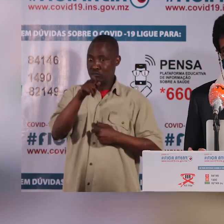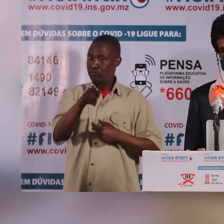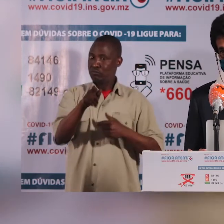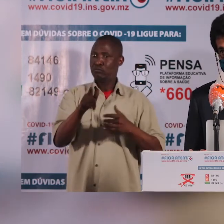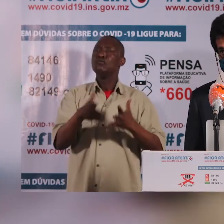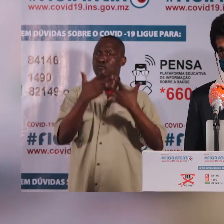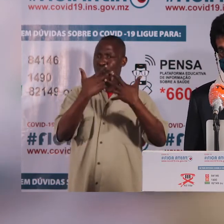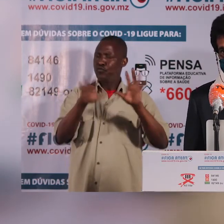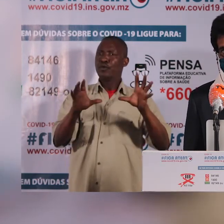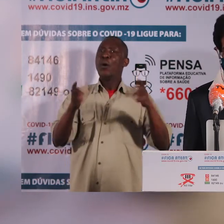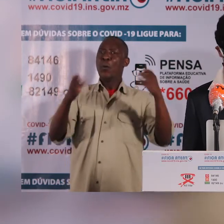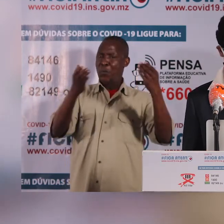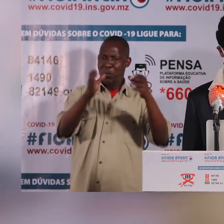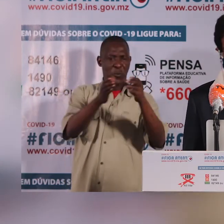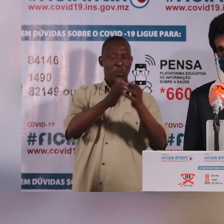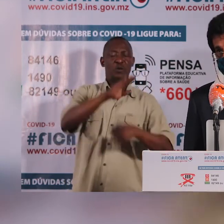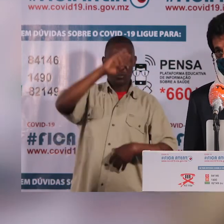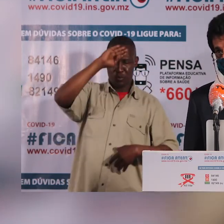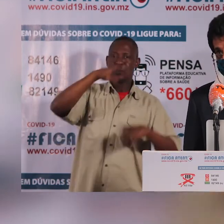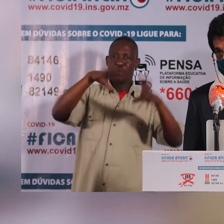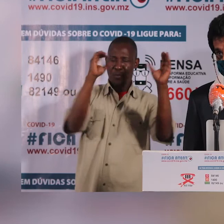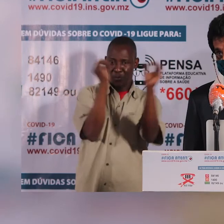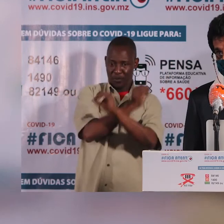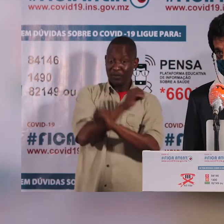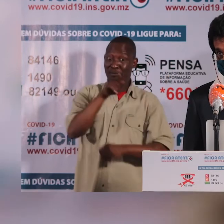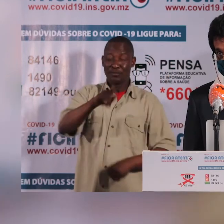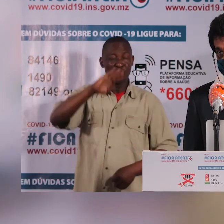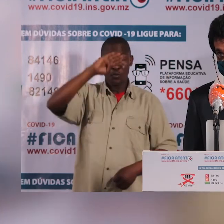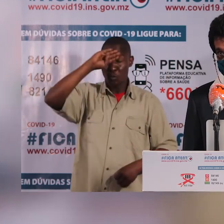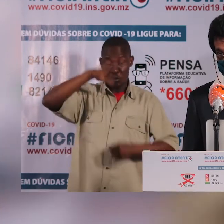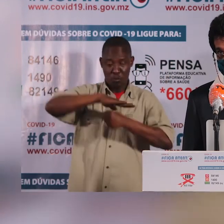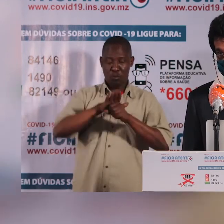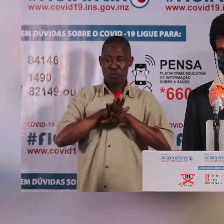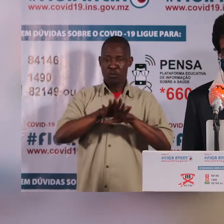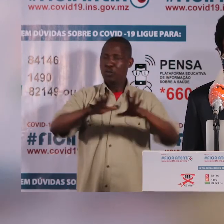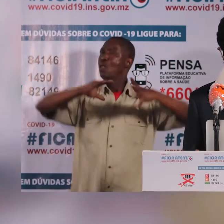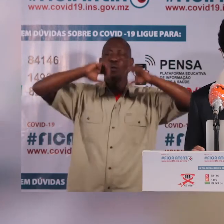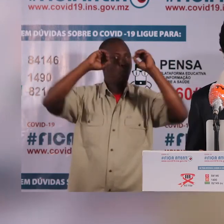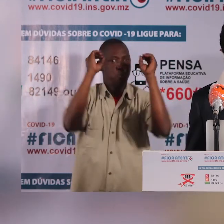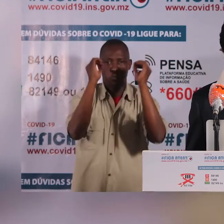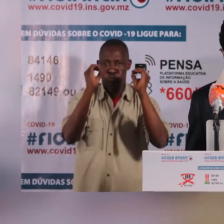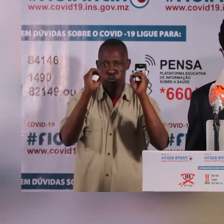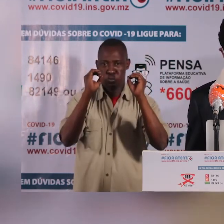o acampamento em Afungi já não tem nenhum caso de Covid lá dentro do acampamento.